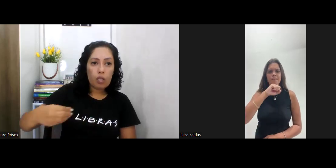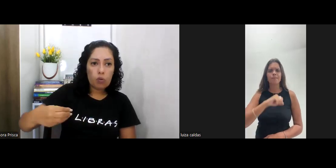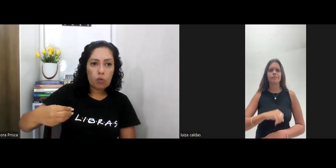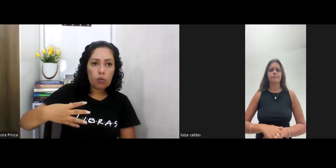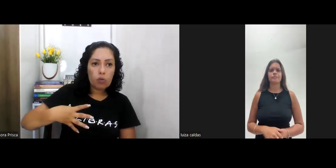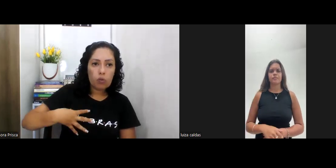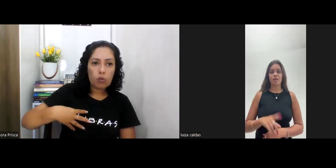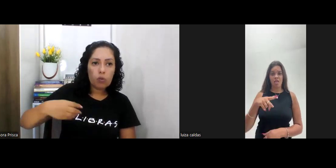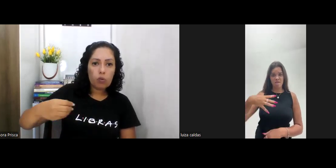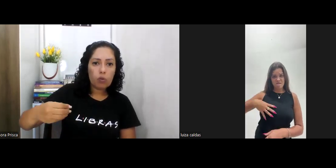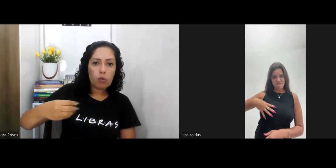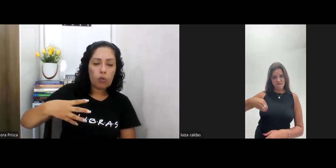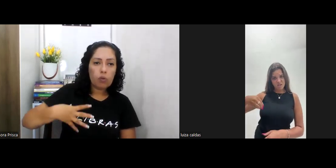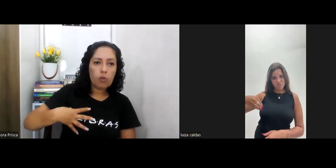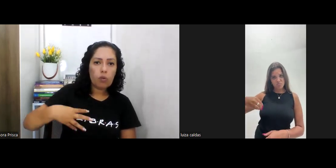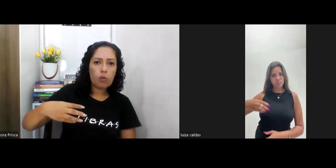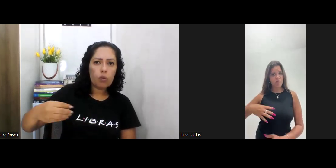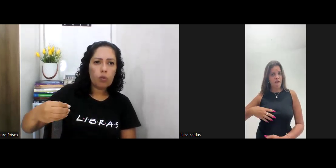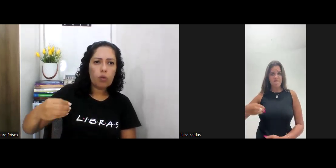É filho?